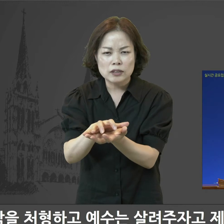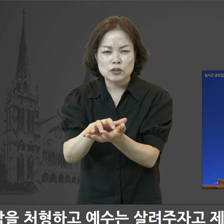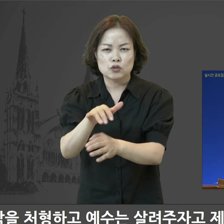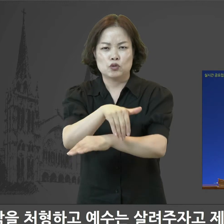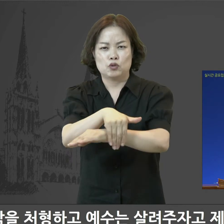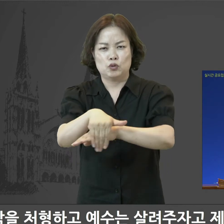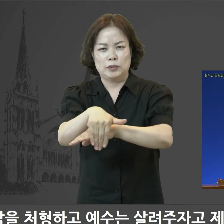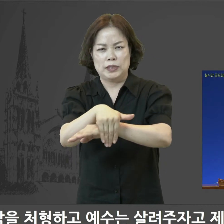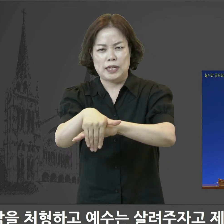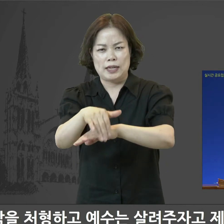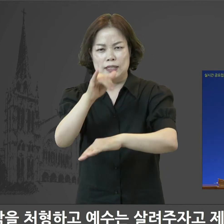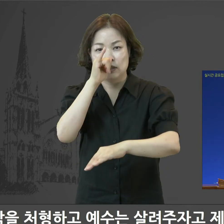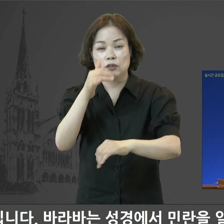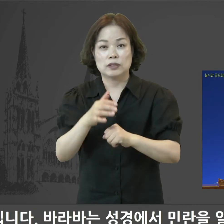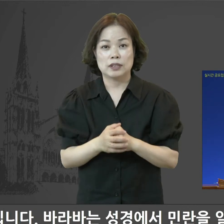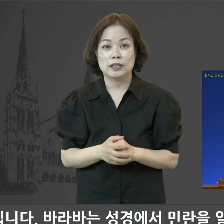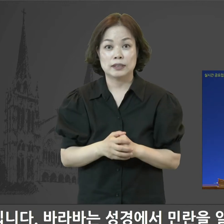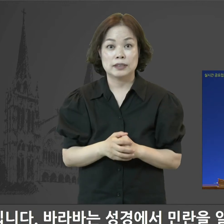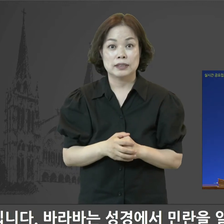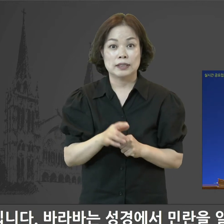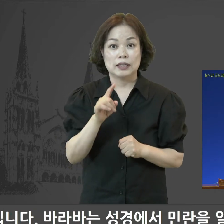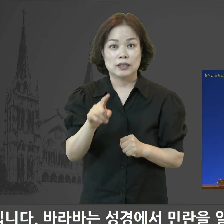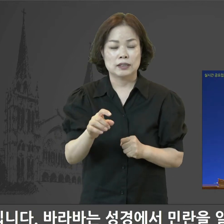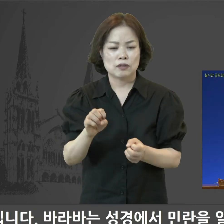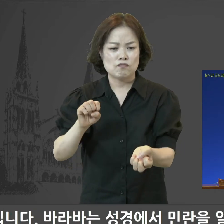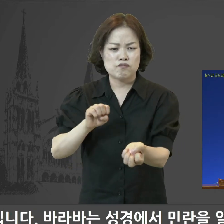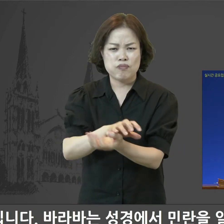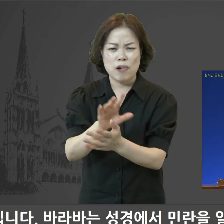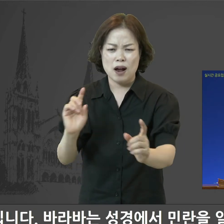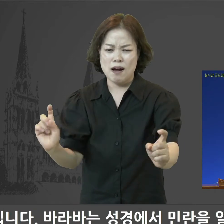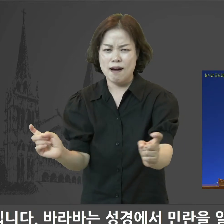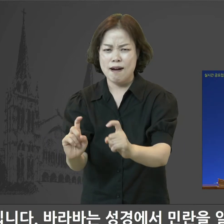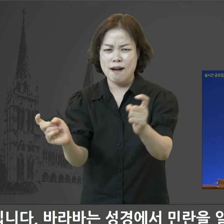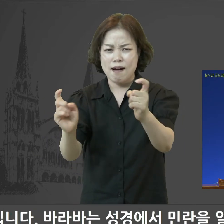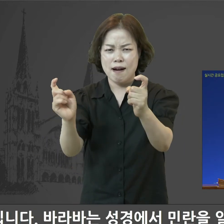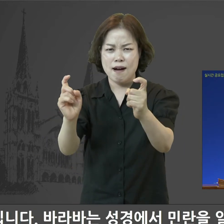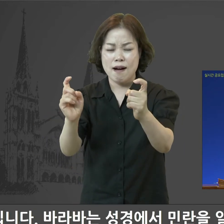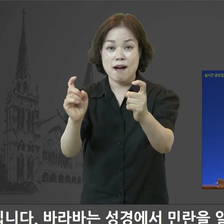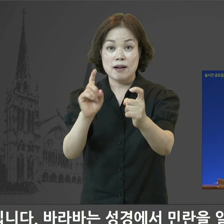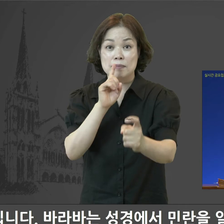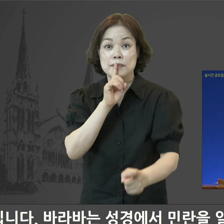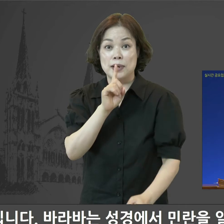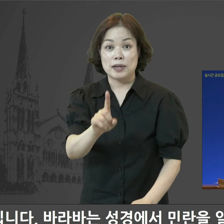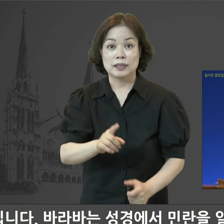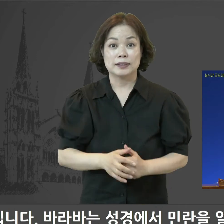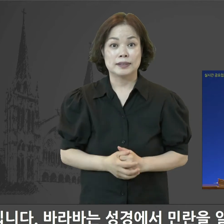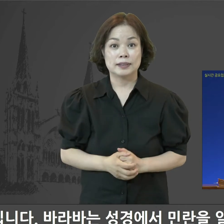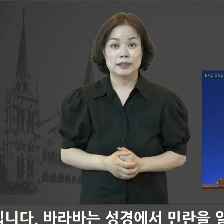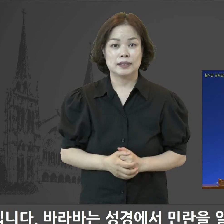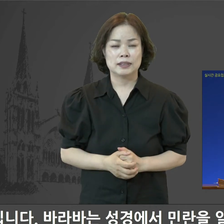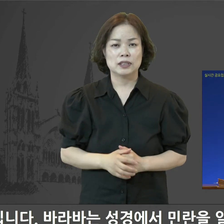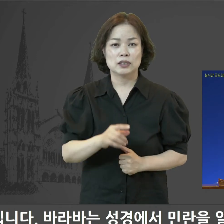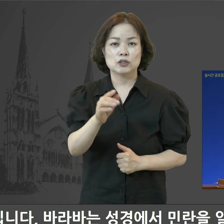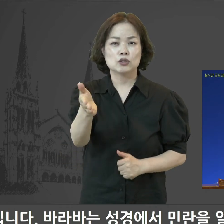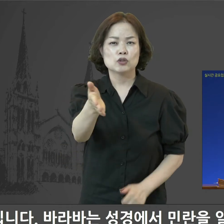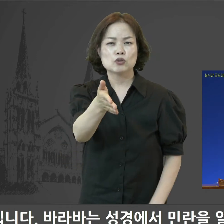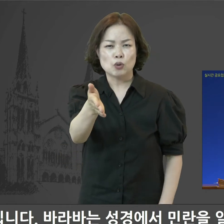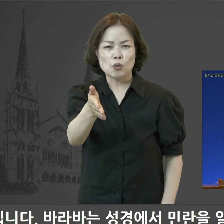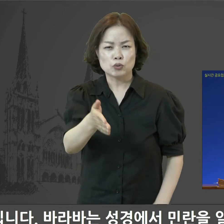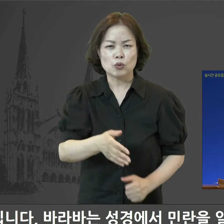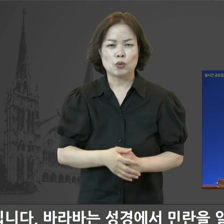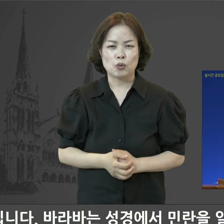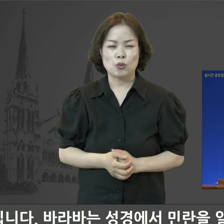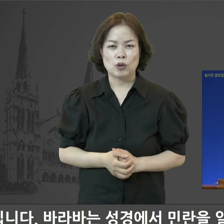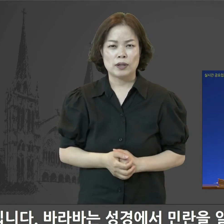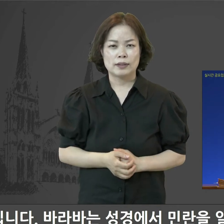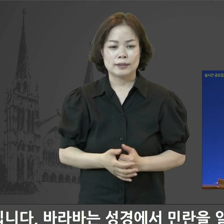그 밀란이라는 말이 여기서 말하는 분쟁 혹은 큰 소요를 의미합니다. 그러니까 이제